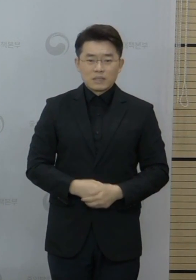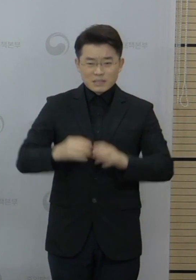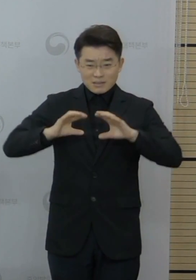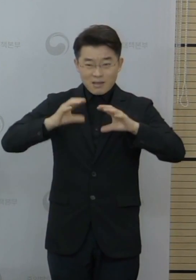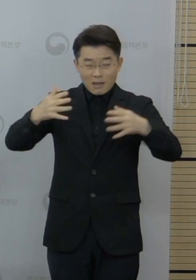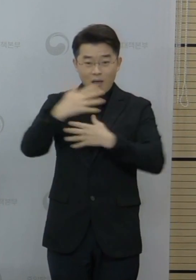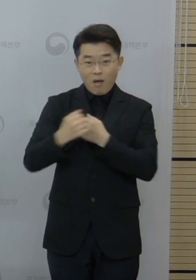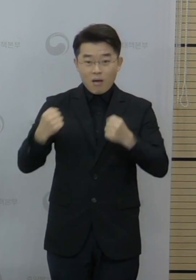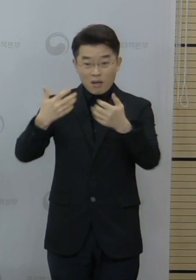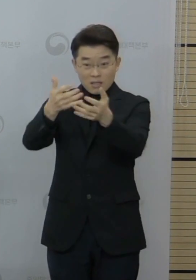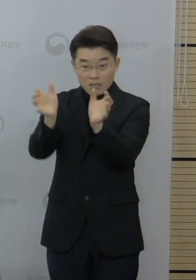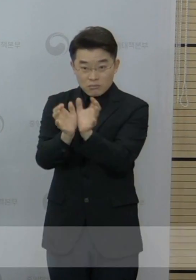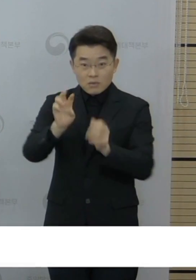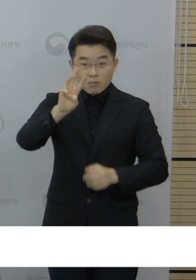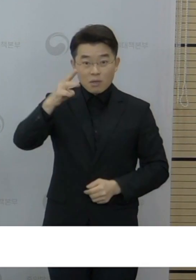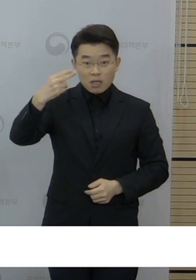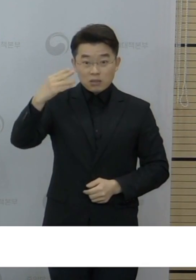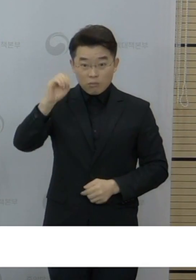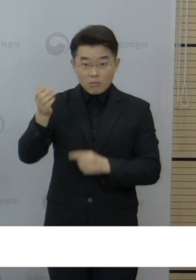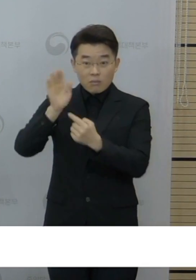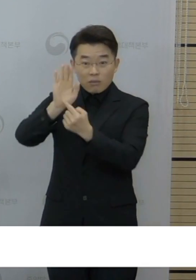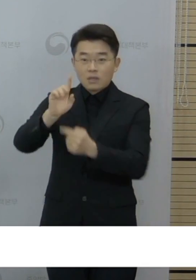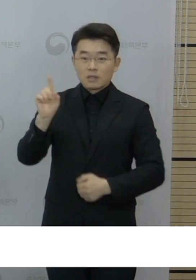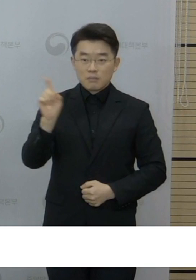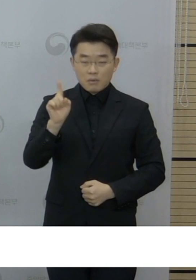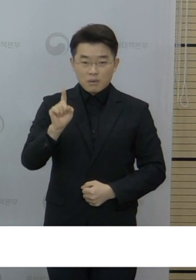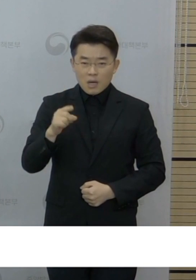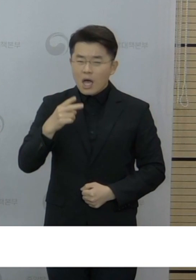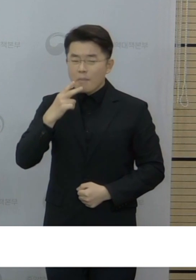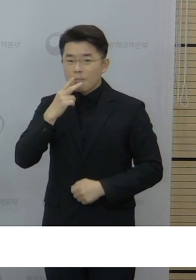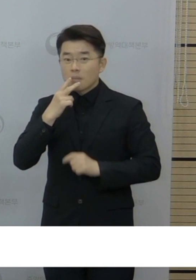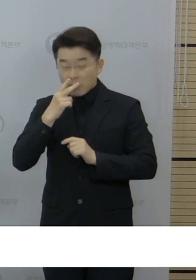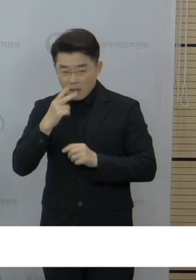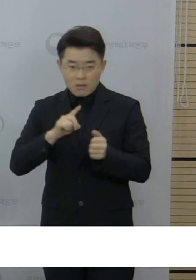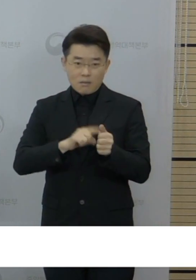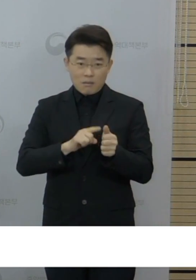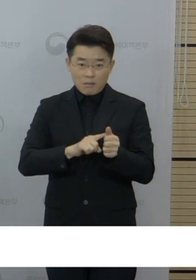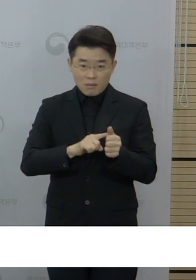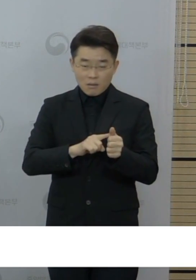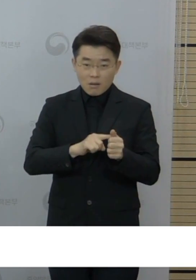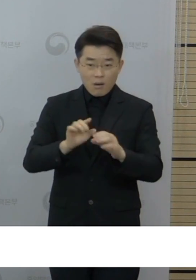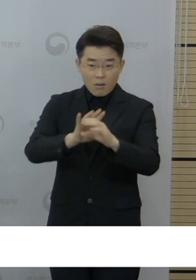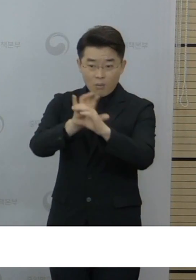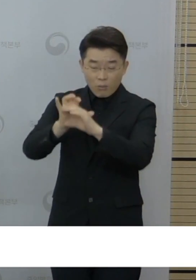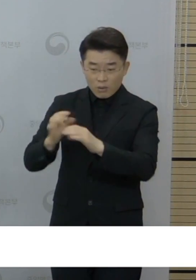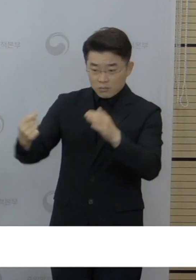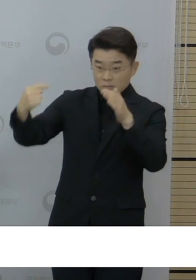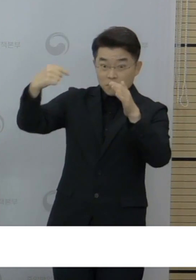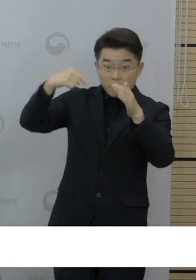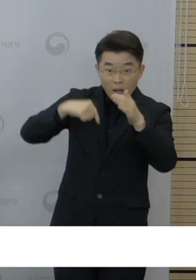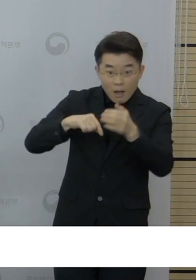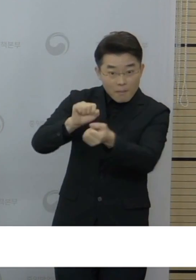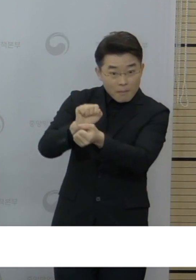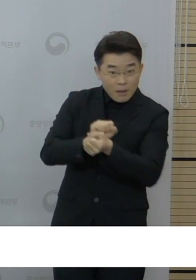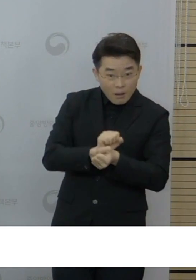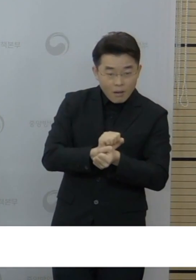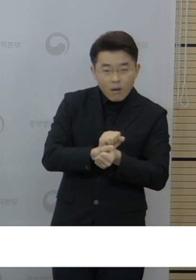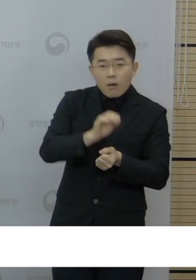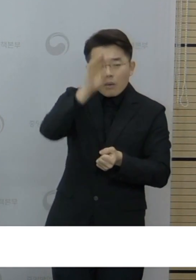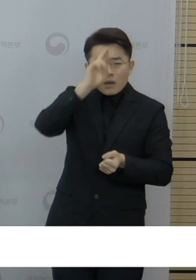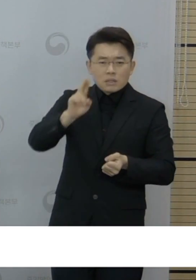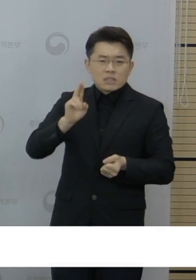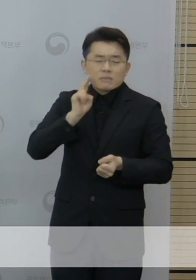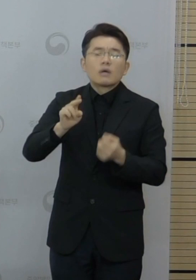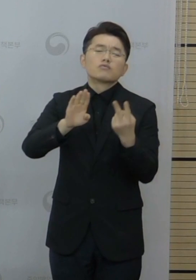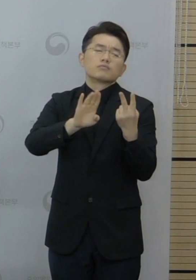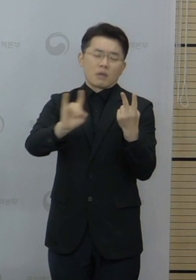세계보건기구의 자료를 살펴보면 흡연으로 인해 중증도의 위험은 2배 이상 높아질 수 있다고 설명하고